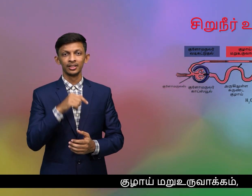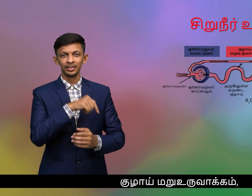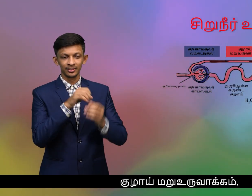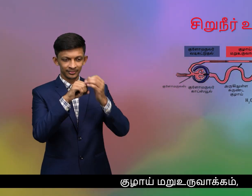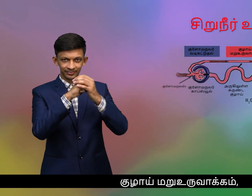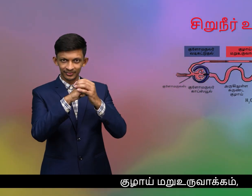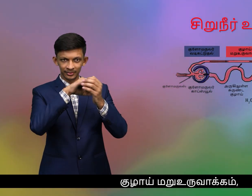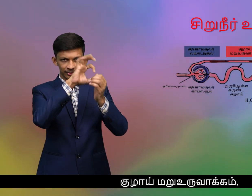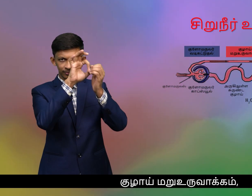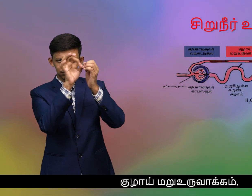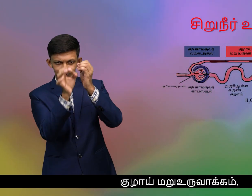குழாய் மறு உருவாக்கம்,